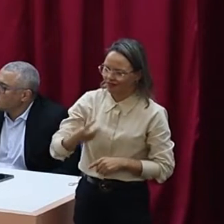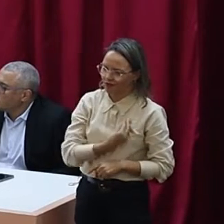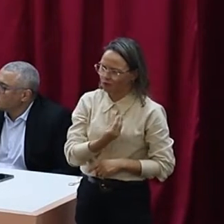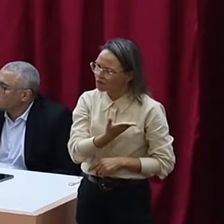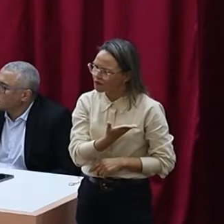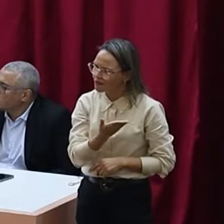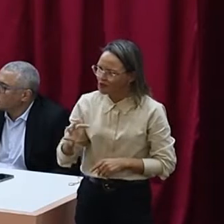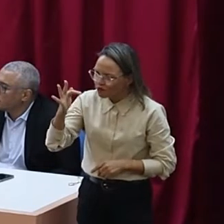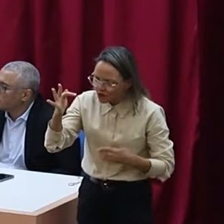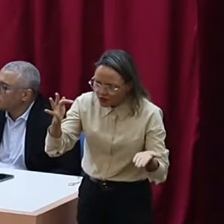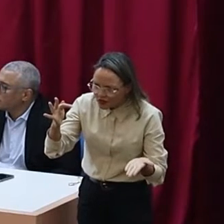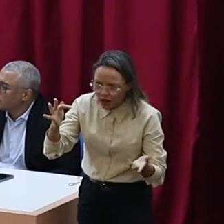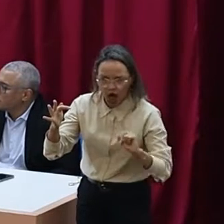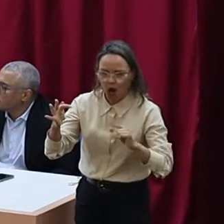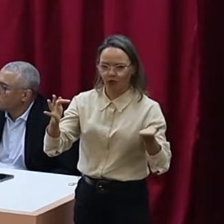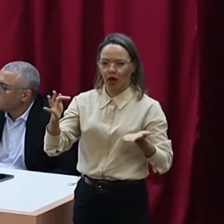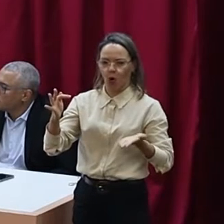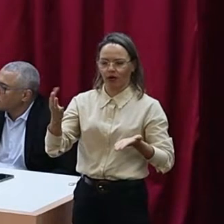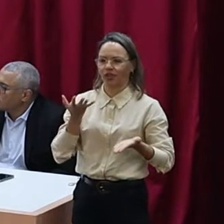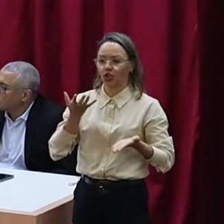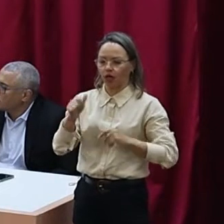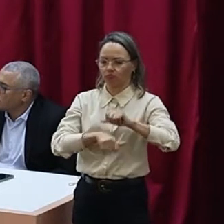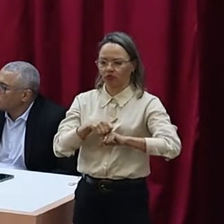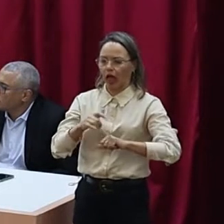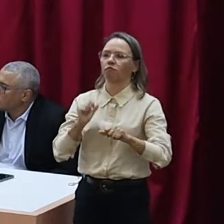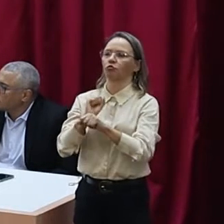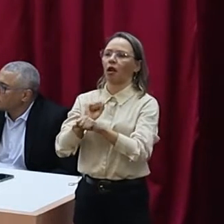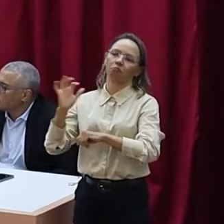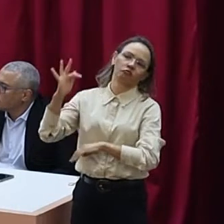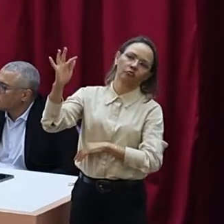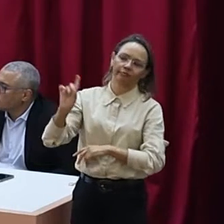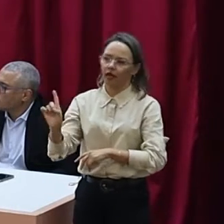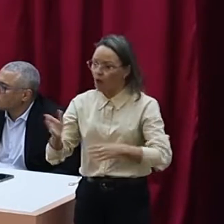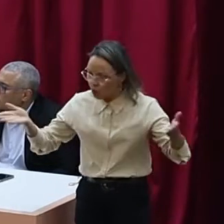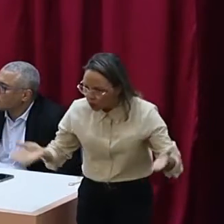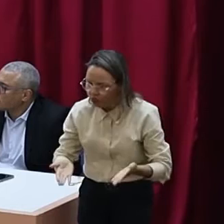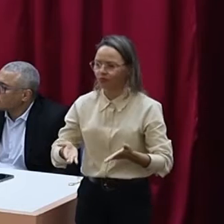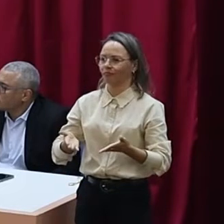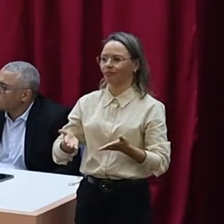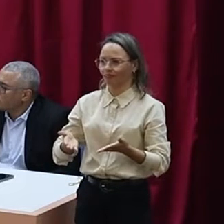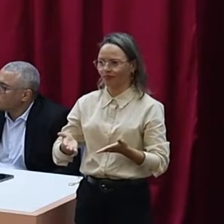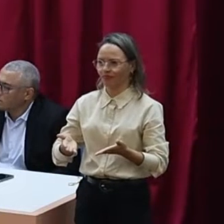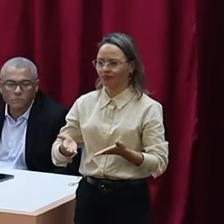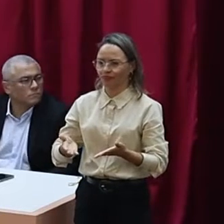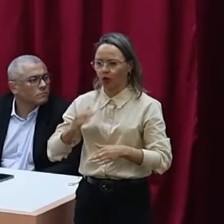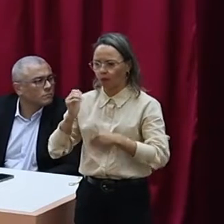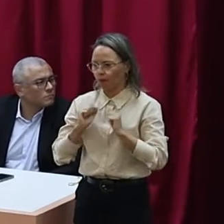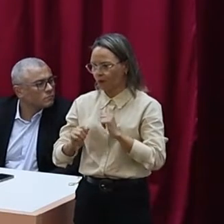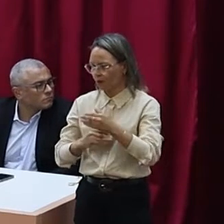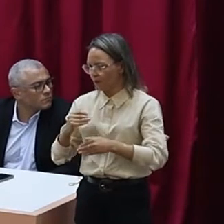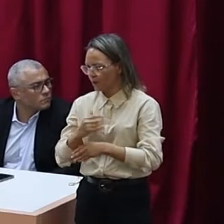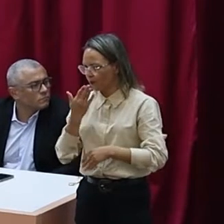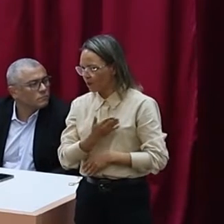sobre o futuro, é sobre agora, né? A gente quer mudança e não quer esperar até amanhã, ela tem que ser hoje, né? Então, se você puder só passar